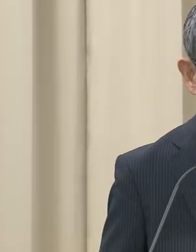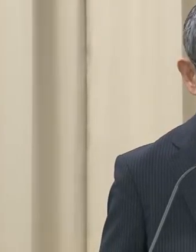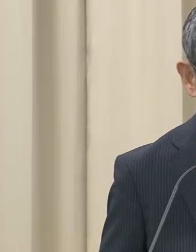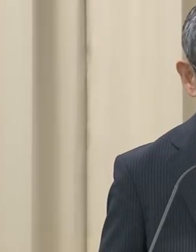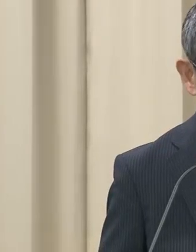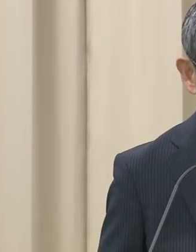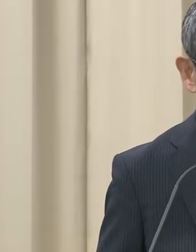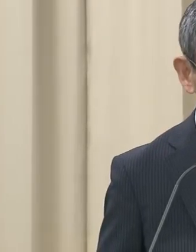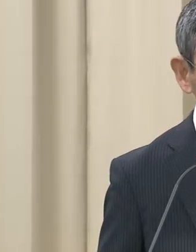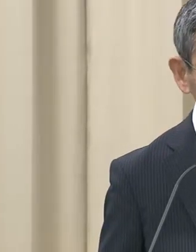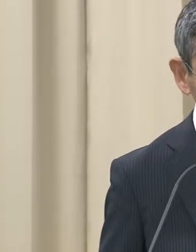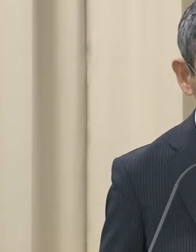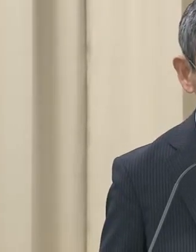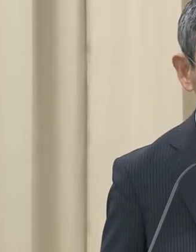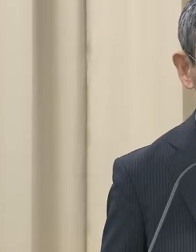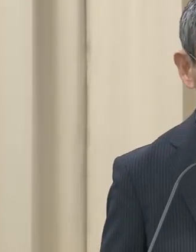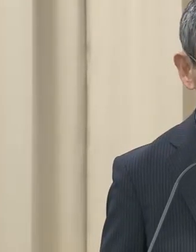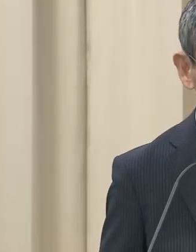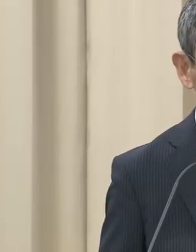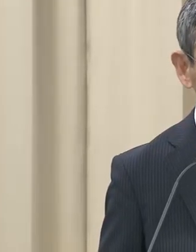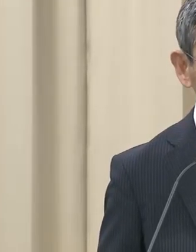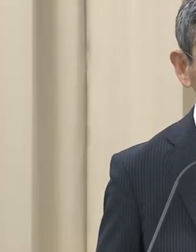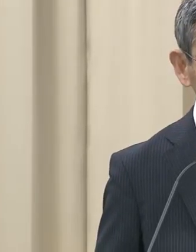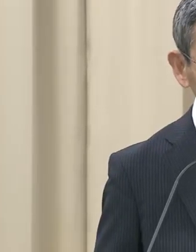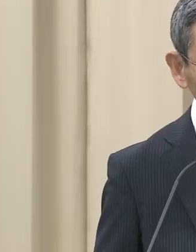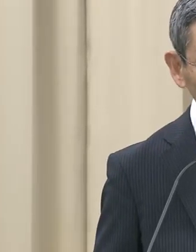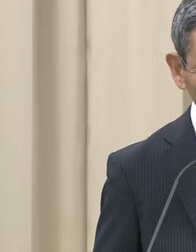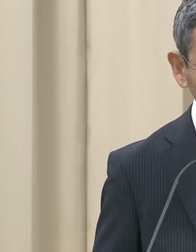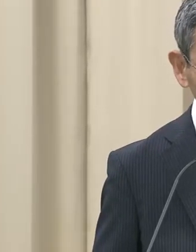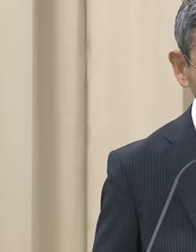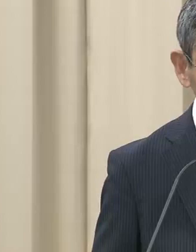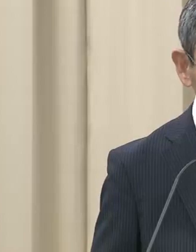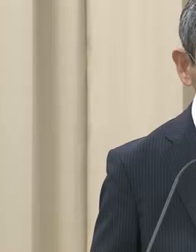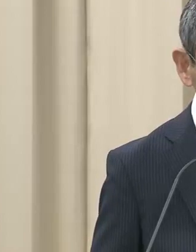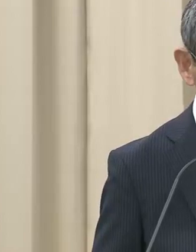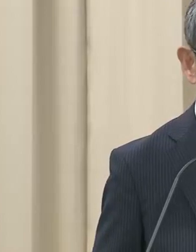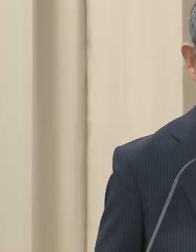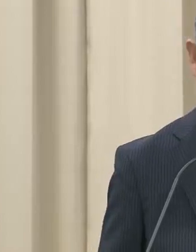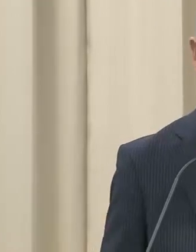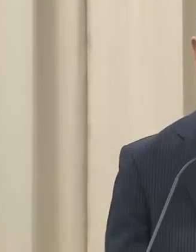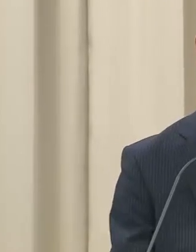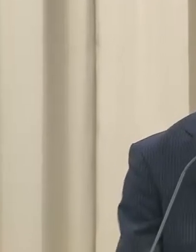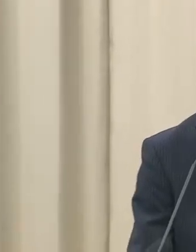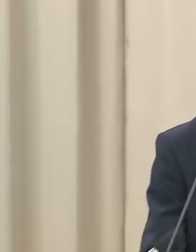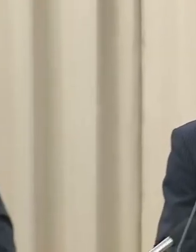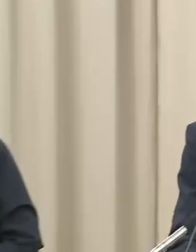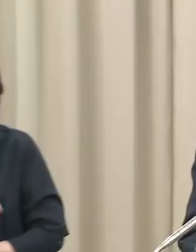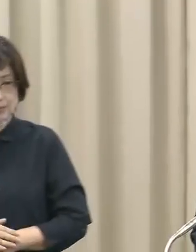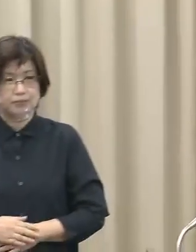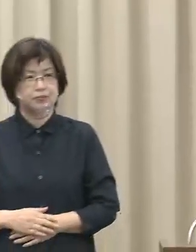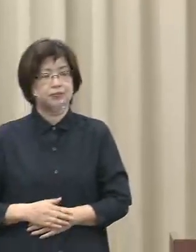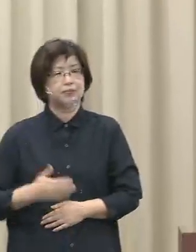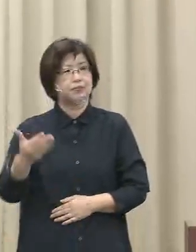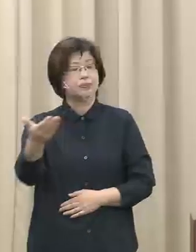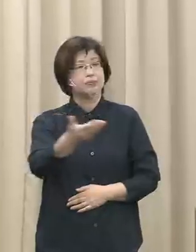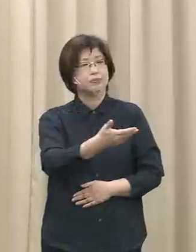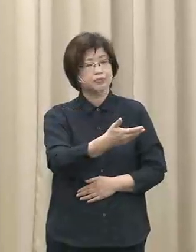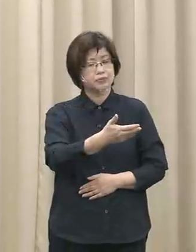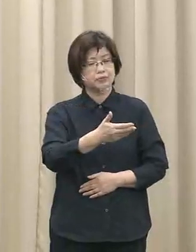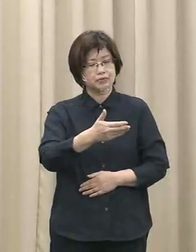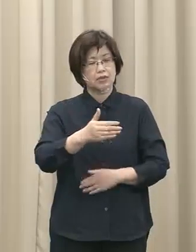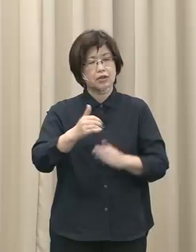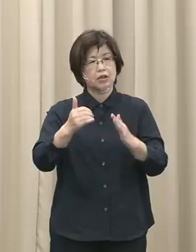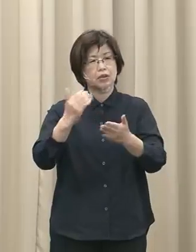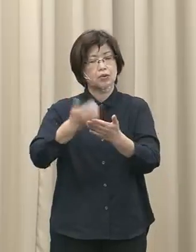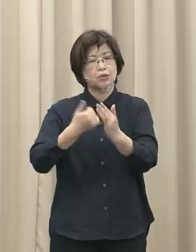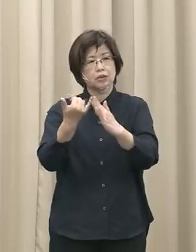避けてもらいたいと、こういうご意向でございますので、ご理解をいただきたいと思います。 遺族のご意向というところ